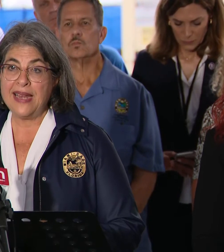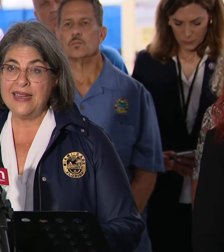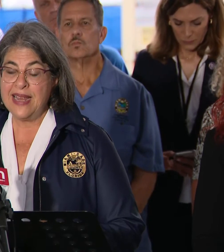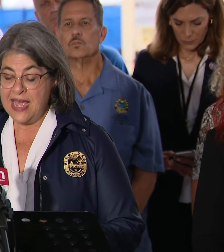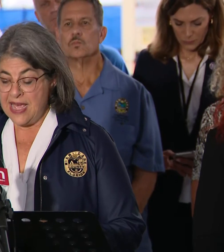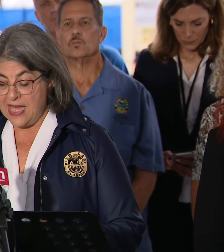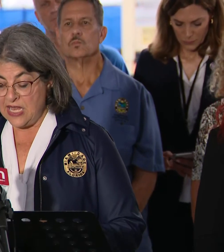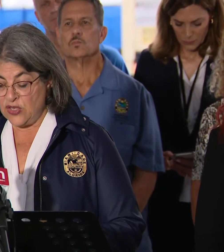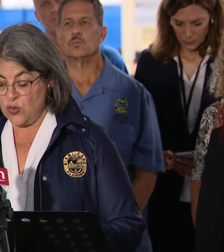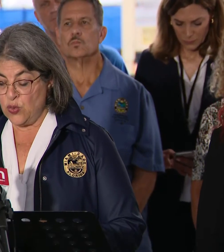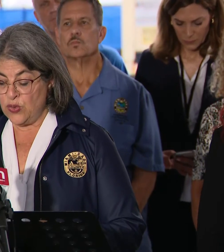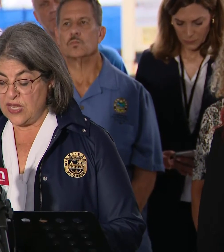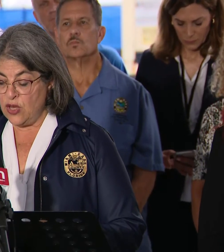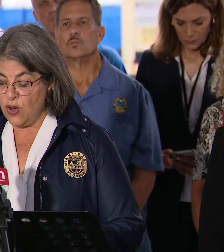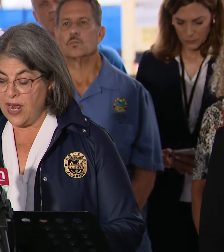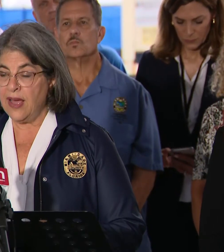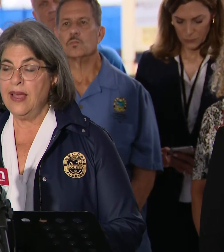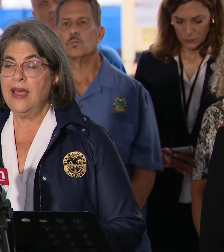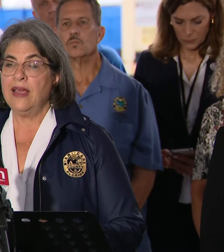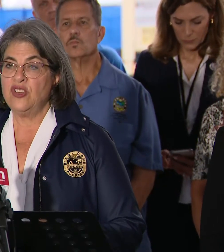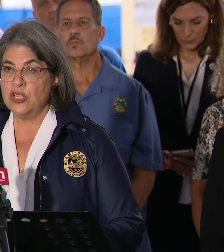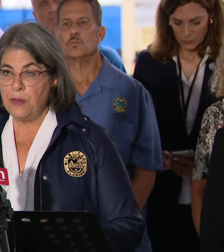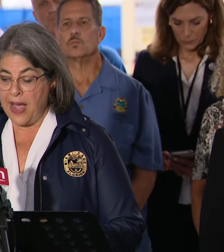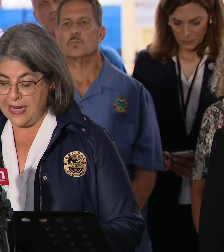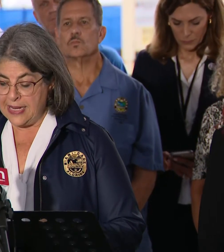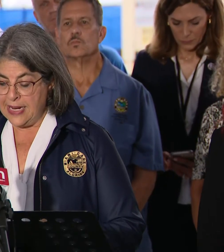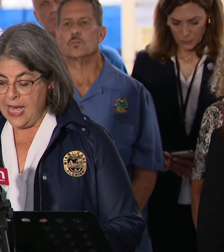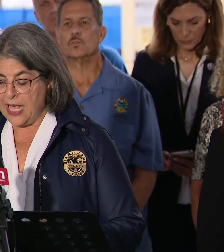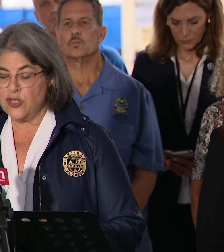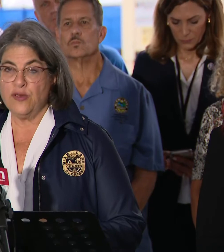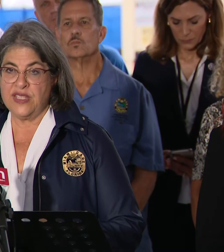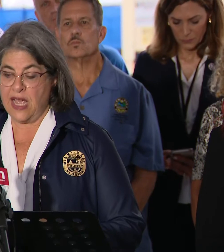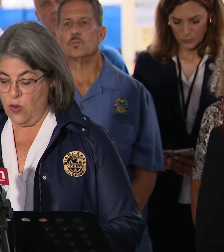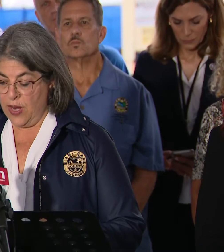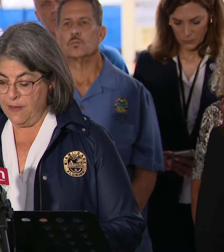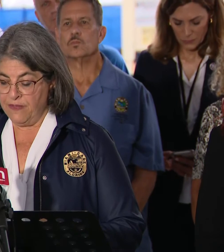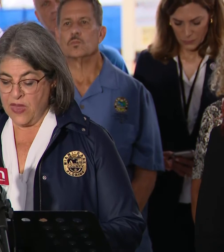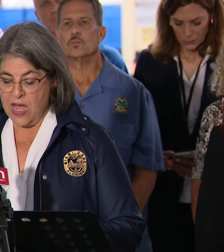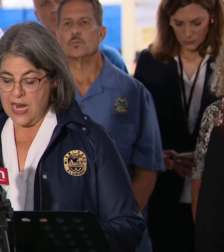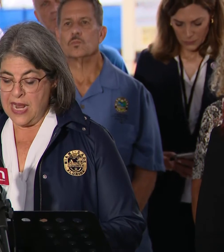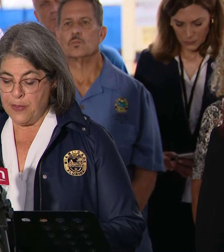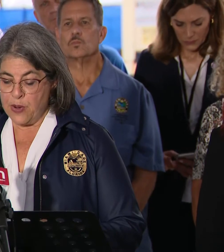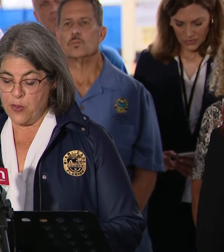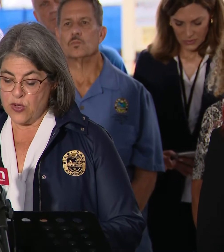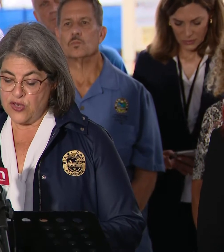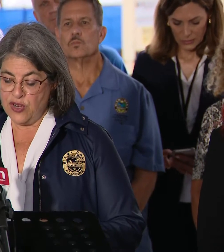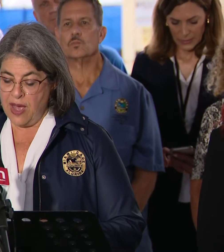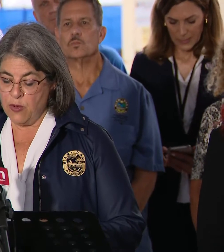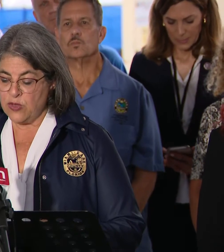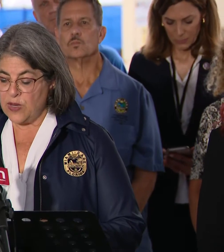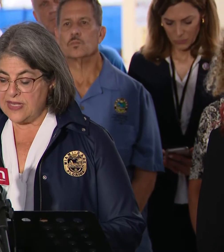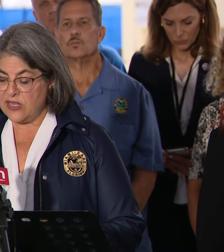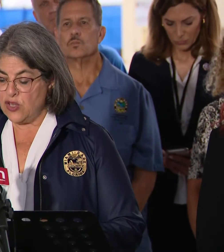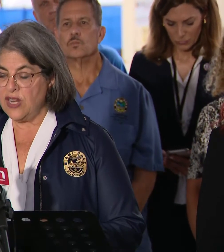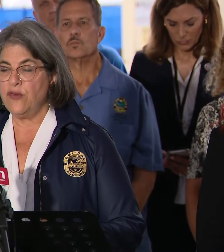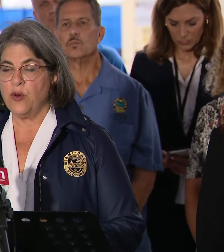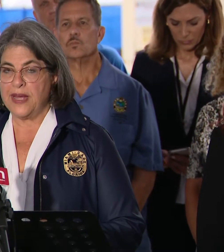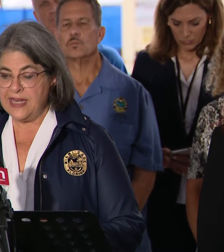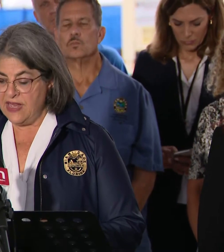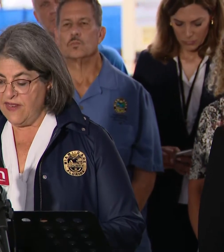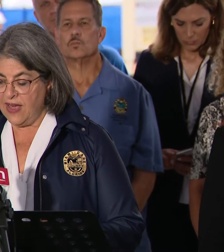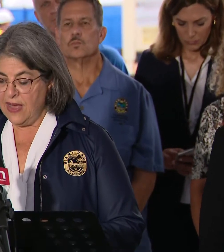presidente Biden y su señora Jill Biden a Surfside hoy. Le proporcionamos una